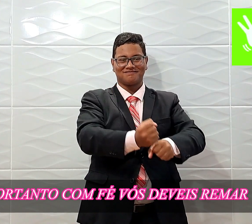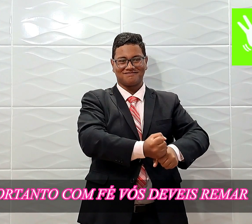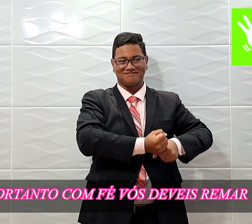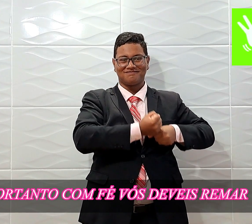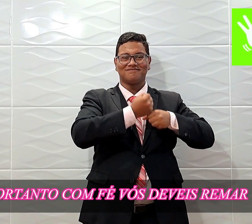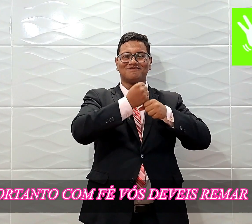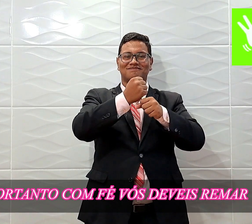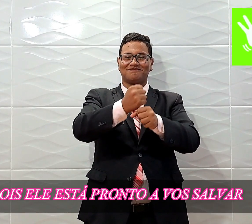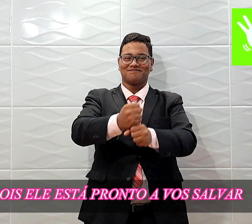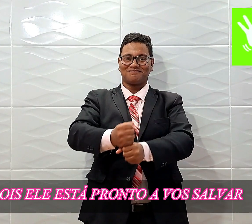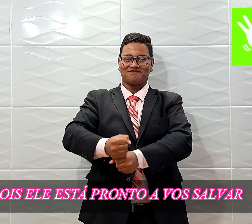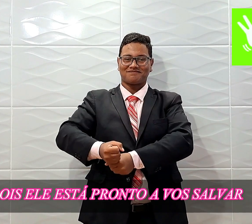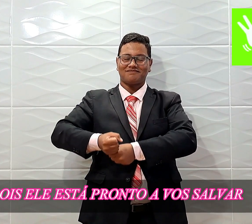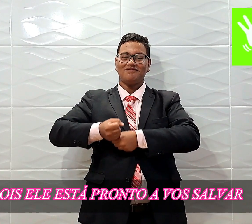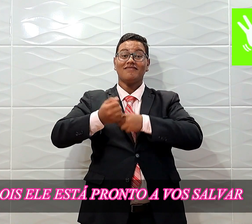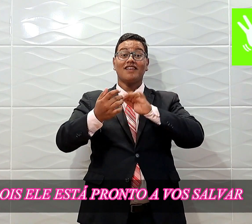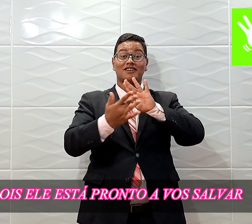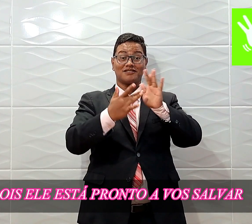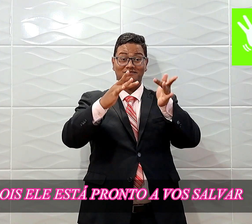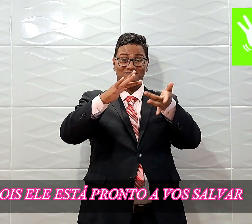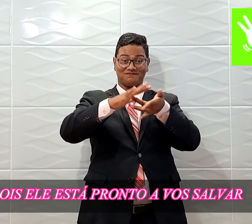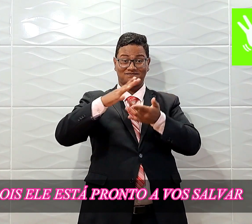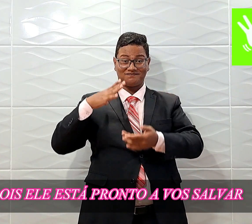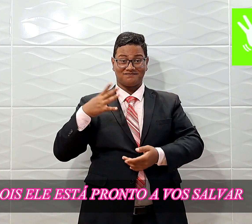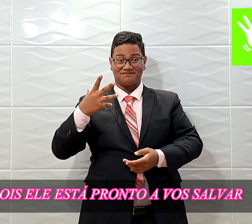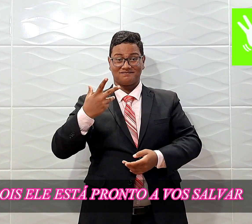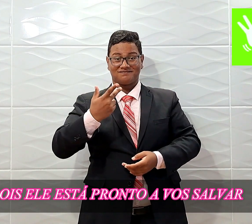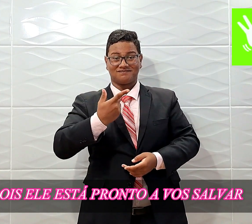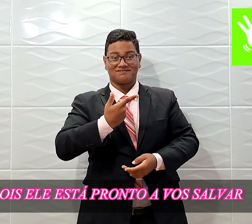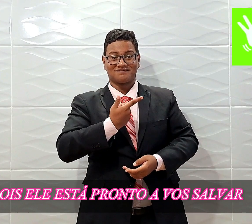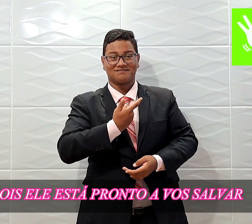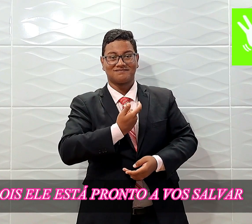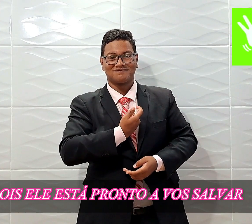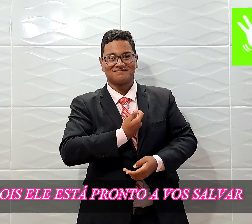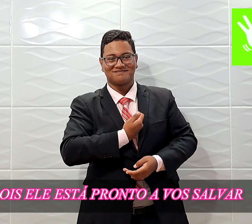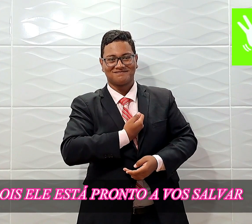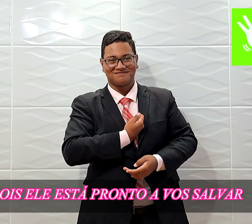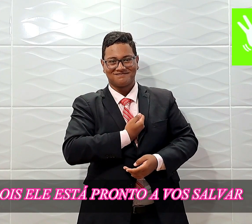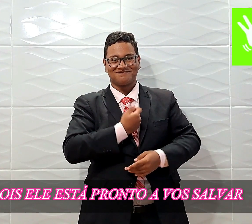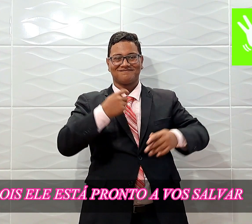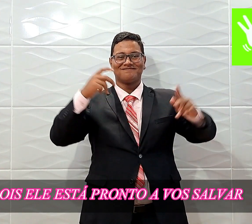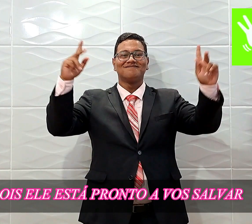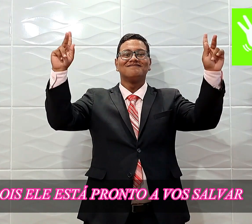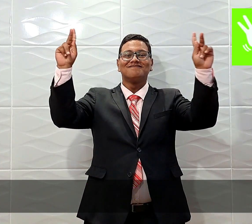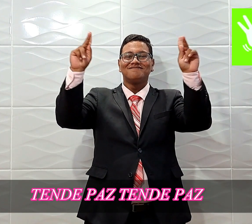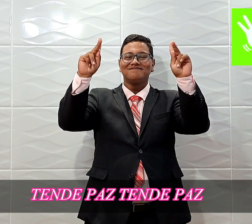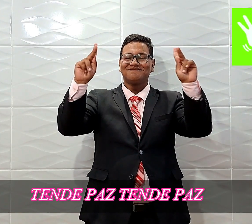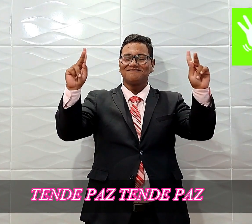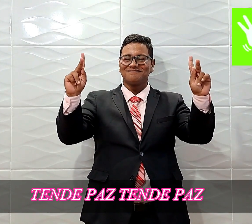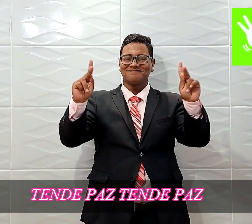Pois ele está pronto a vos salvar Tente